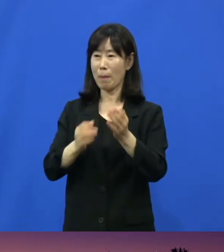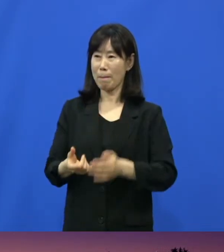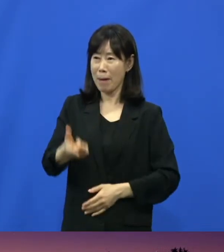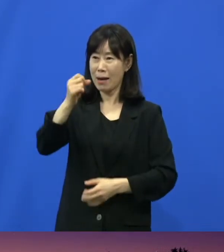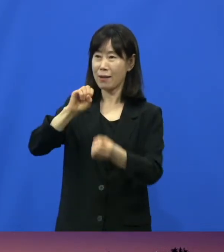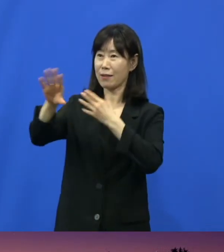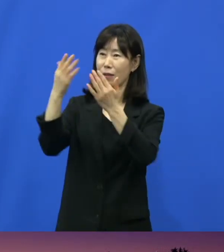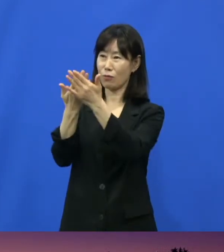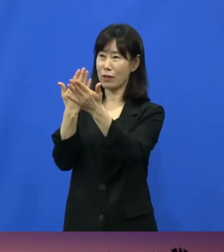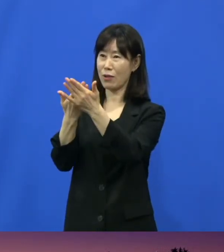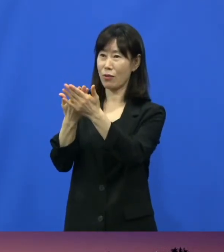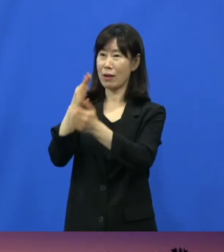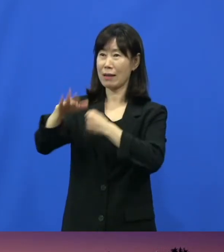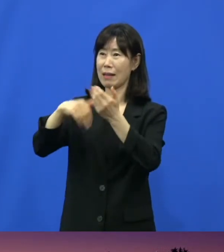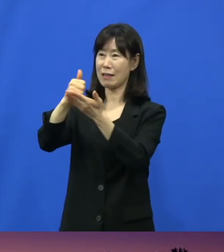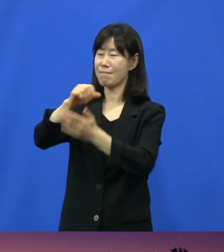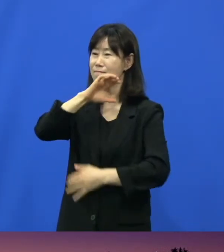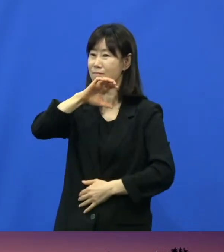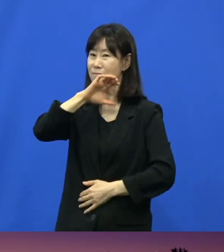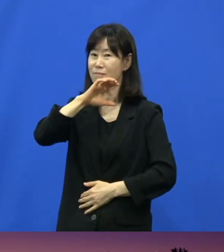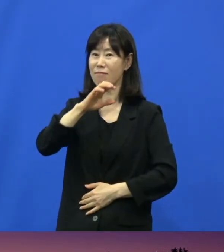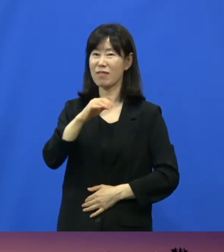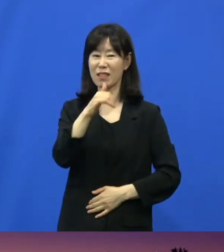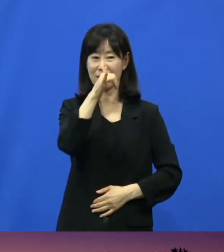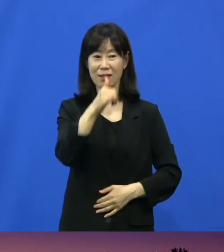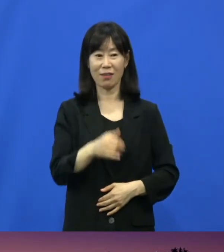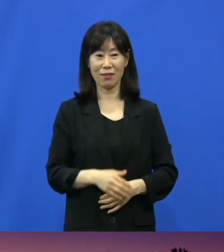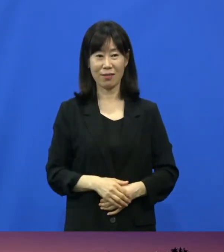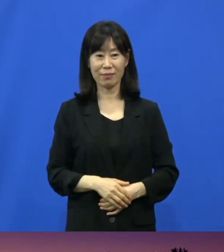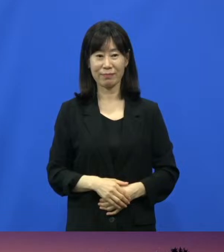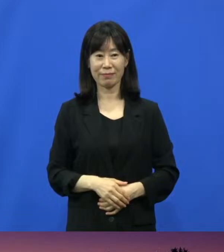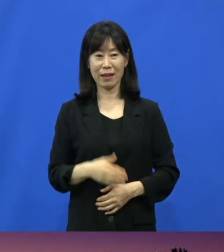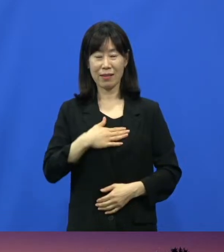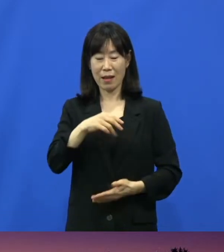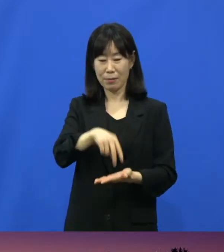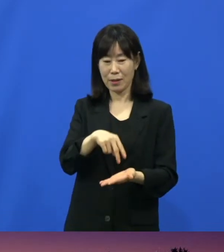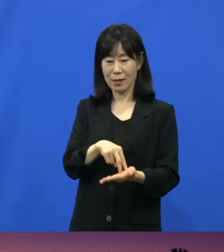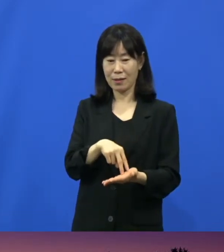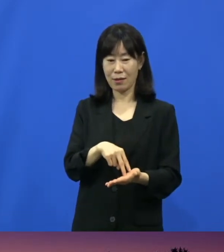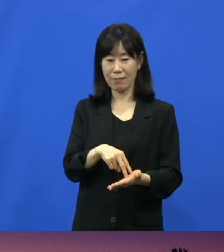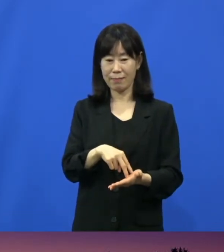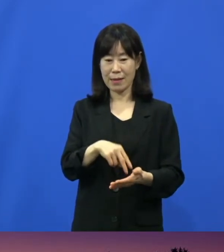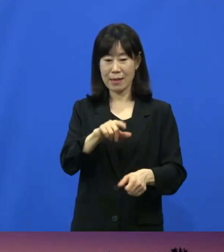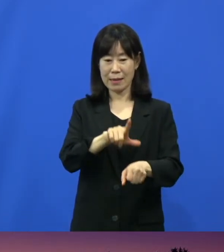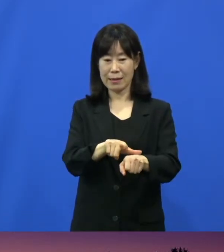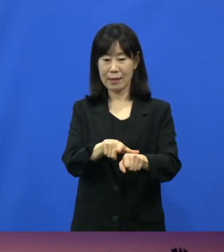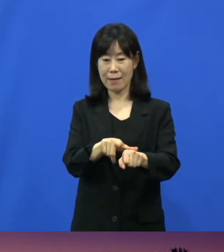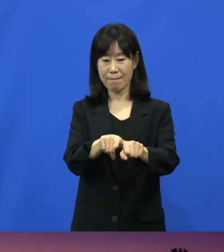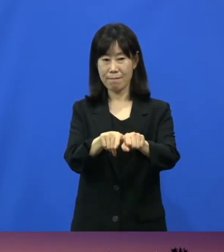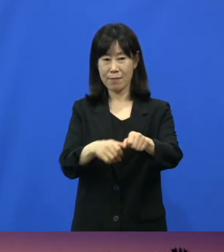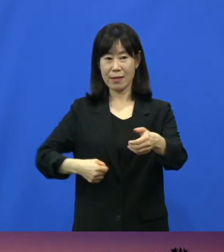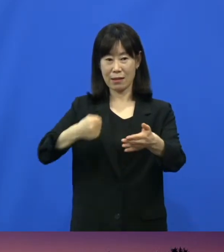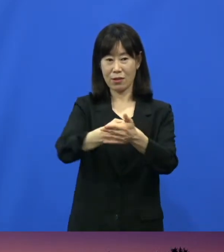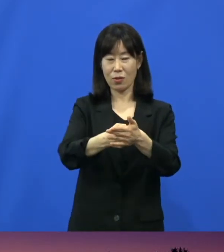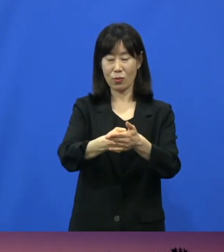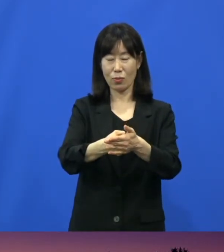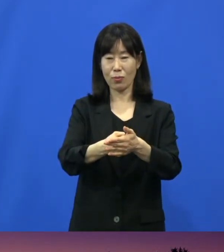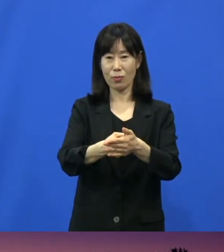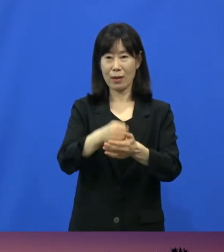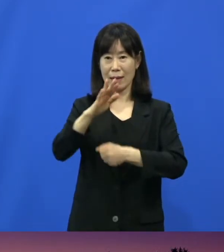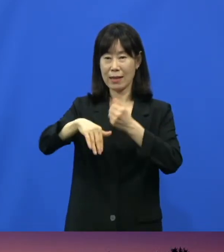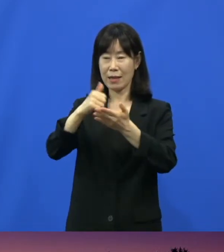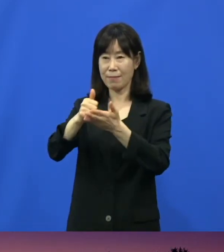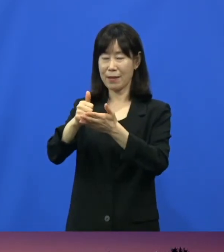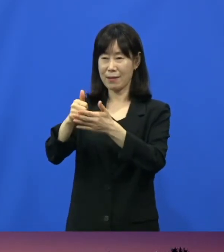거죠. 우리 편에서 시간을 정해놓고 하나님에게 그냥 강요하는 분위기예요.